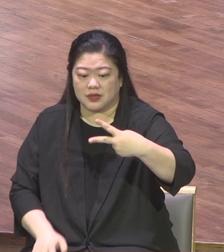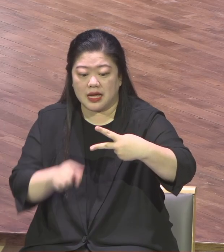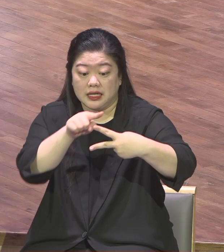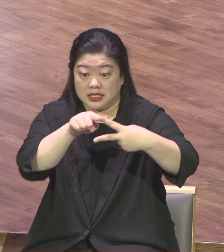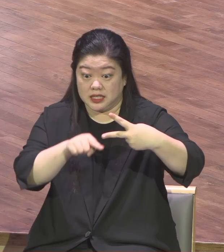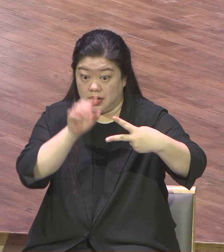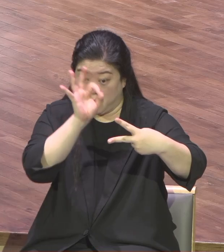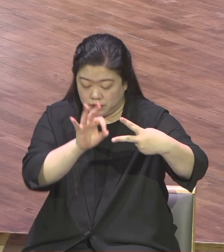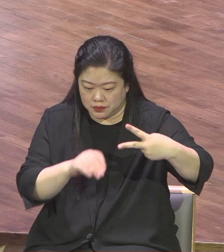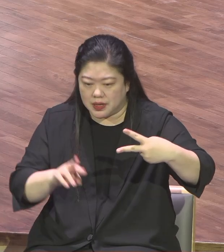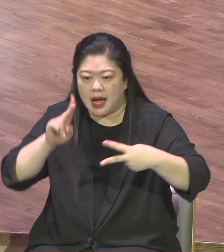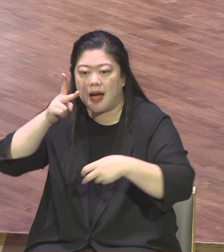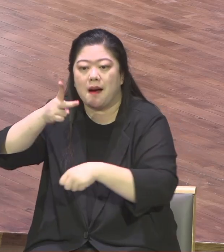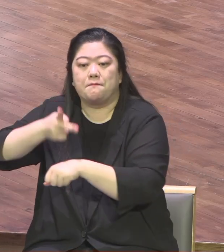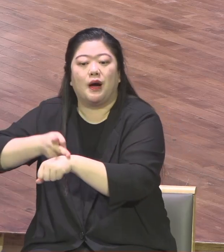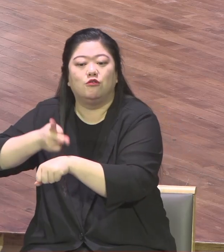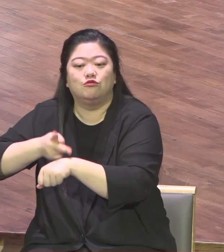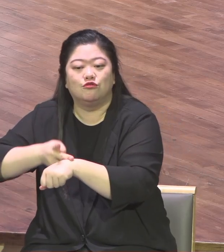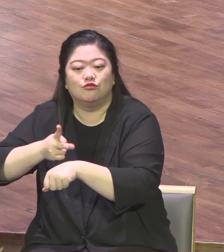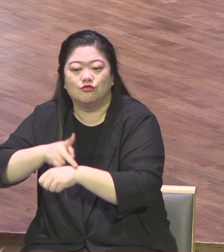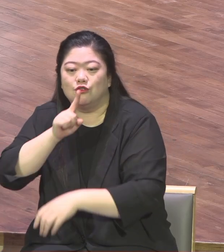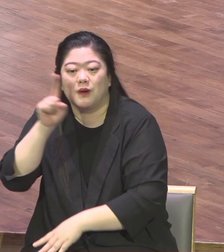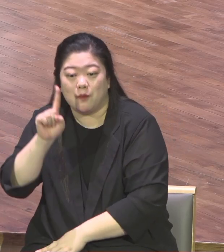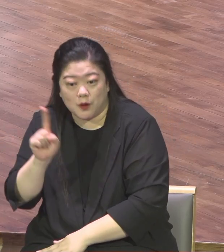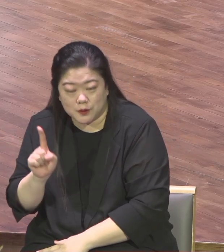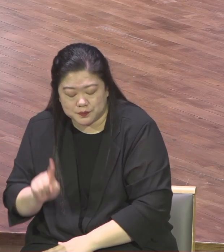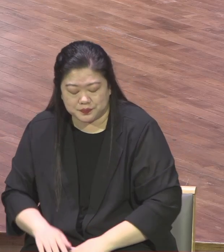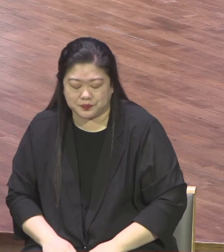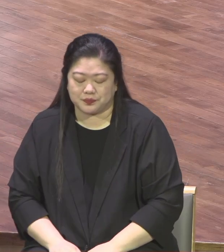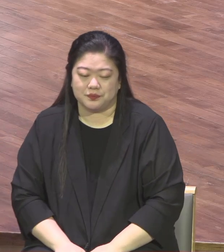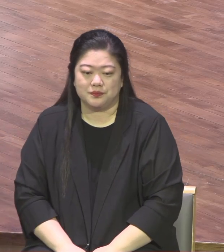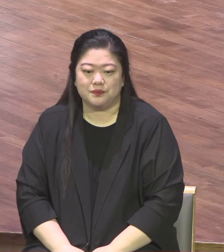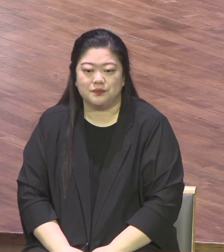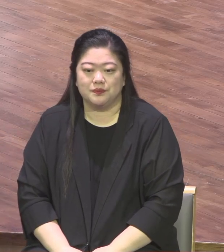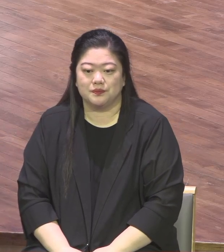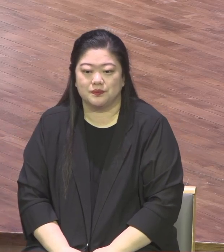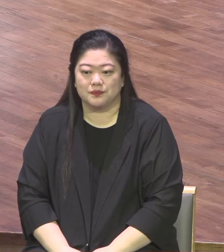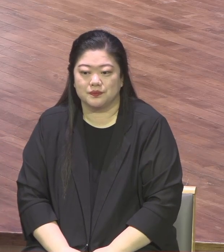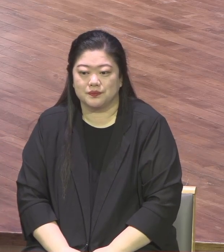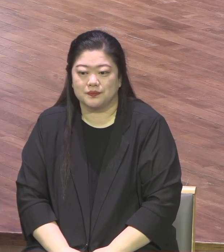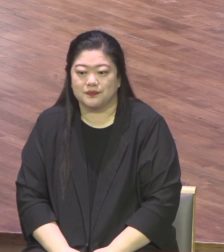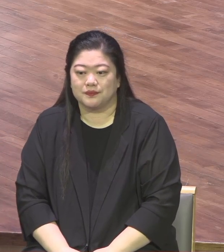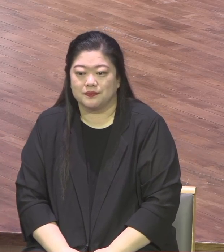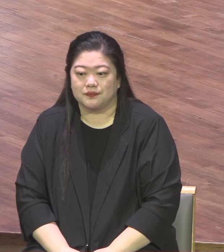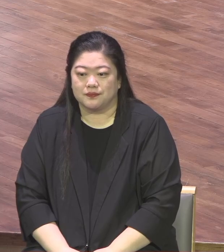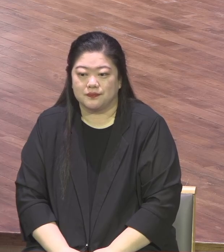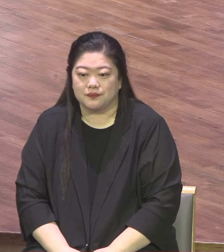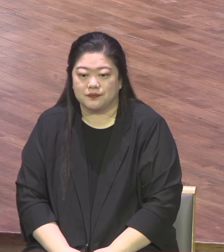언급하면서 사도 바울은 공통적으로 한 가지 영적 사실을 강조하고 있습니다. 그게 뭐냐?